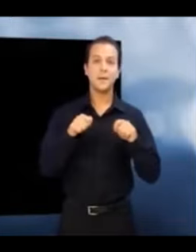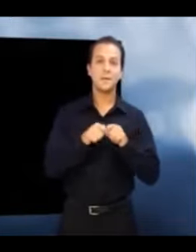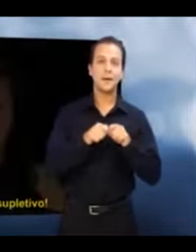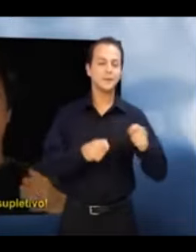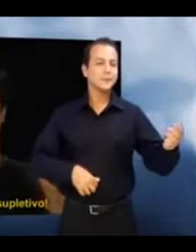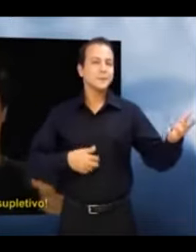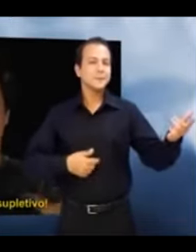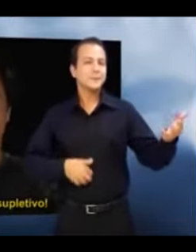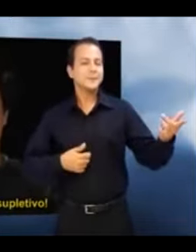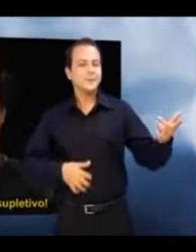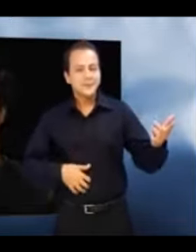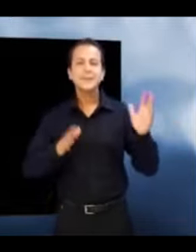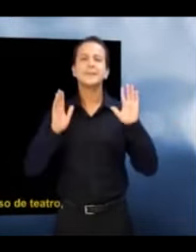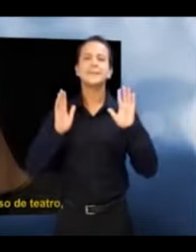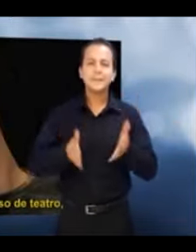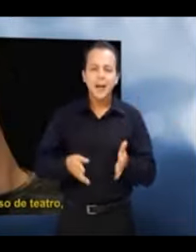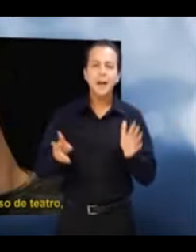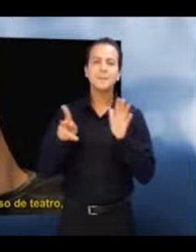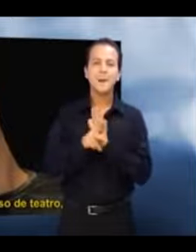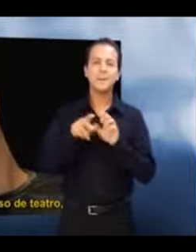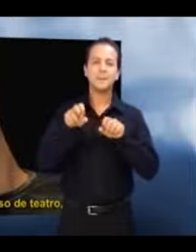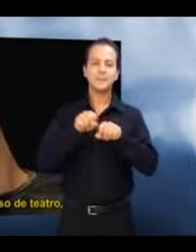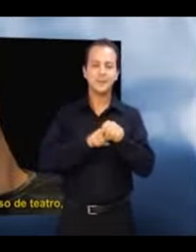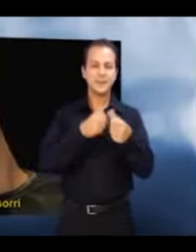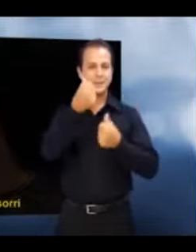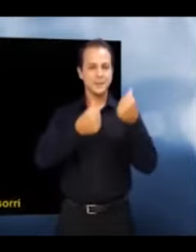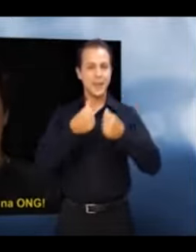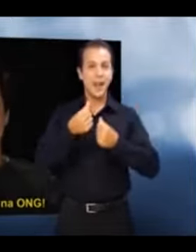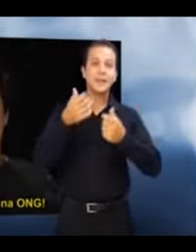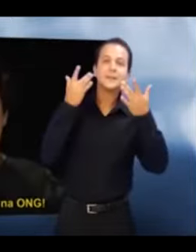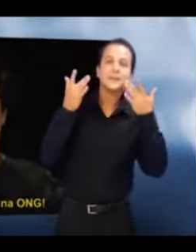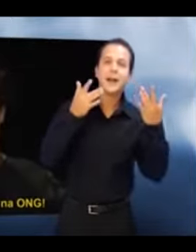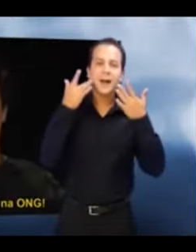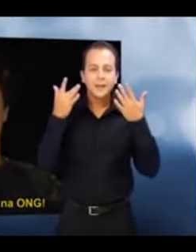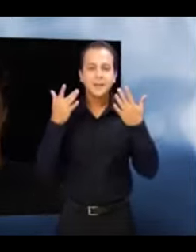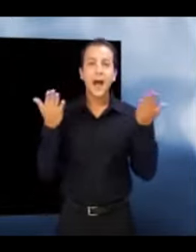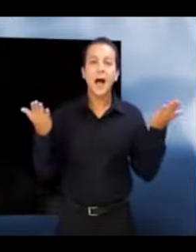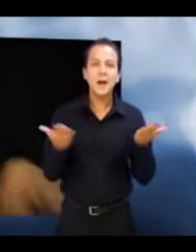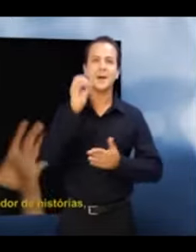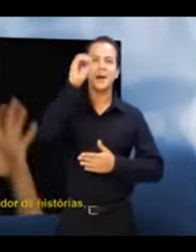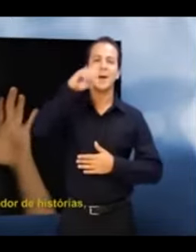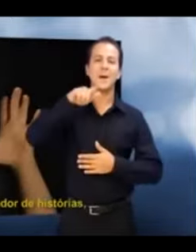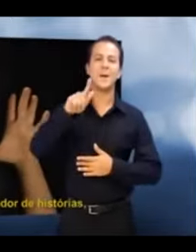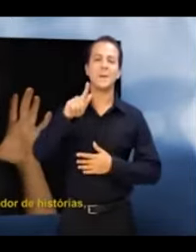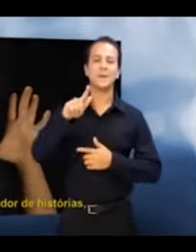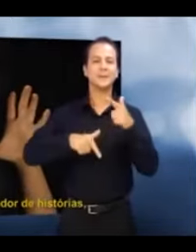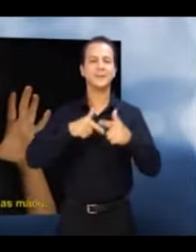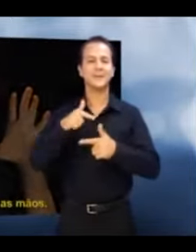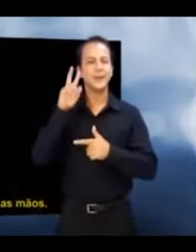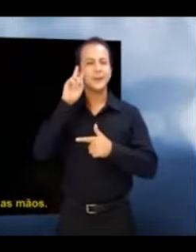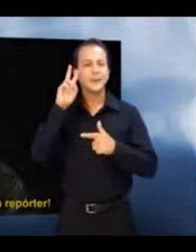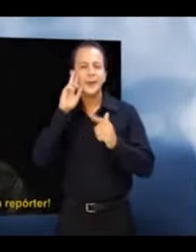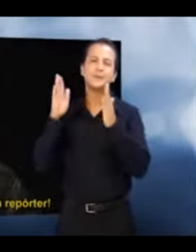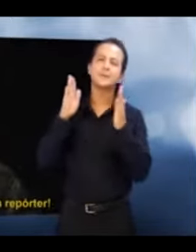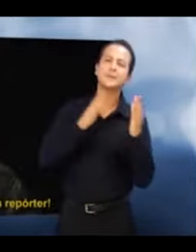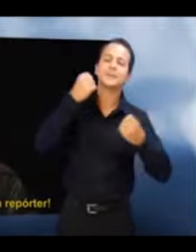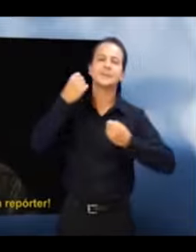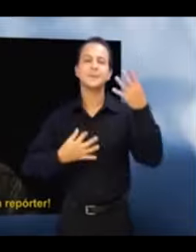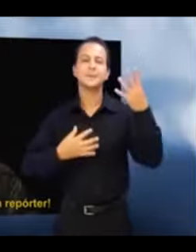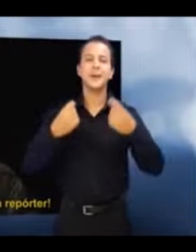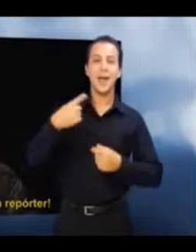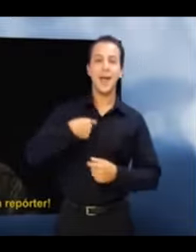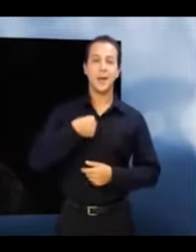violão. Já fiz supletivo. Já fiz coisas de teatro. Sorri. Estou na ONG. Sou um contador de histórias. Mexe as mãos. Sou